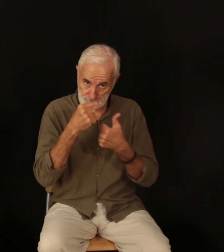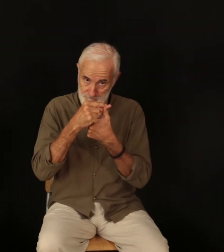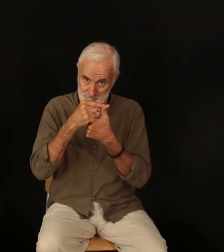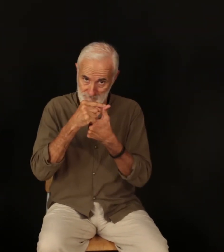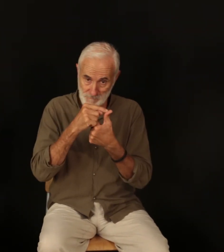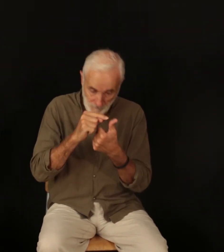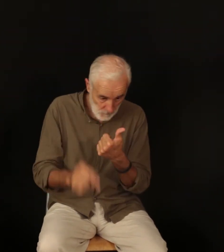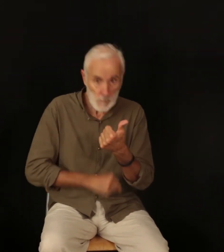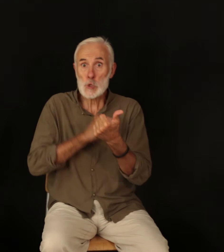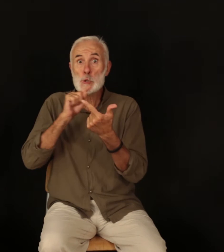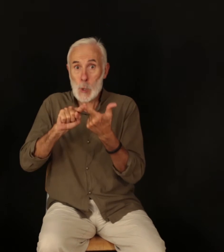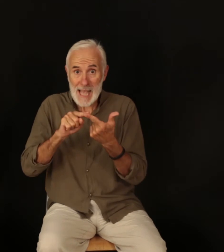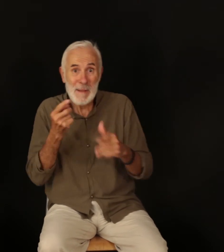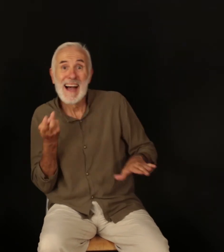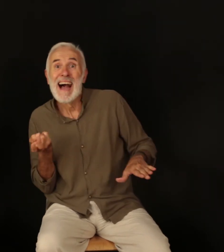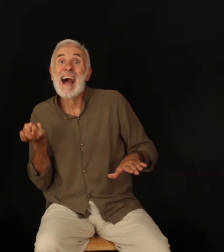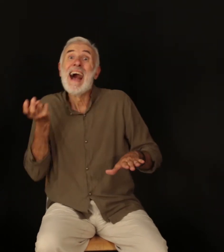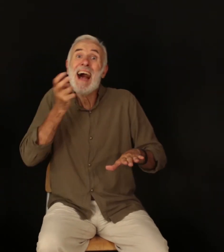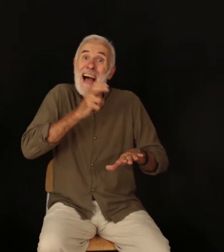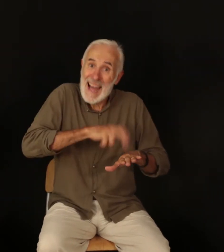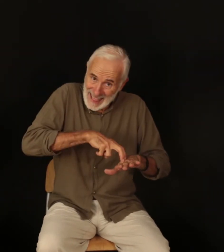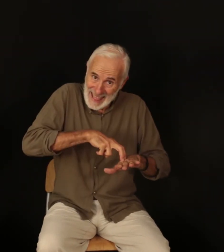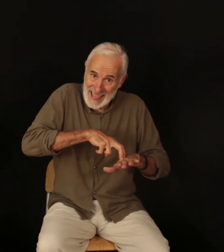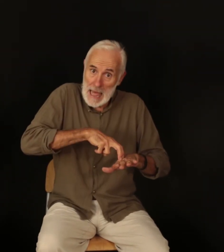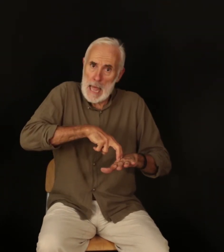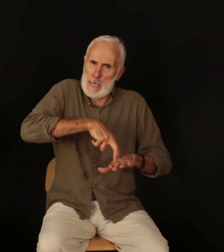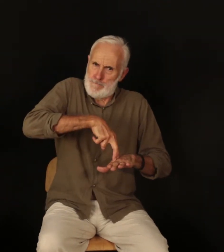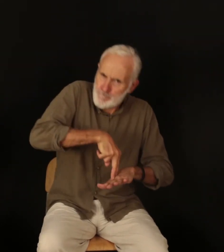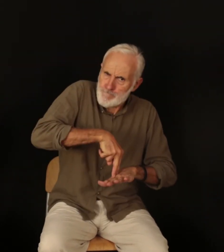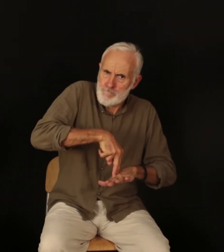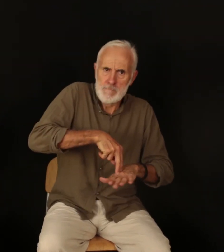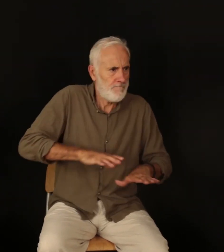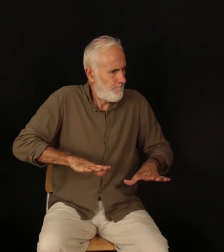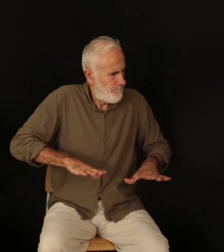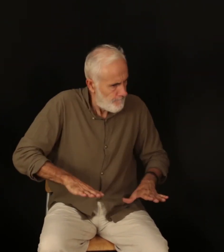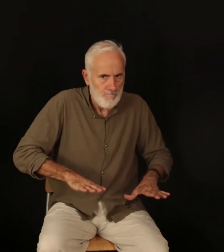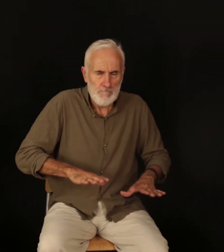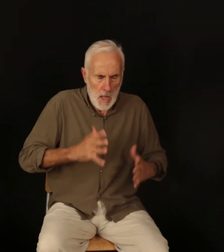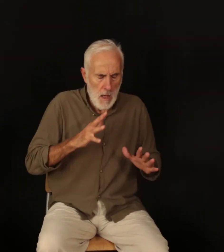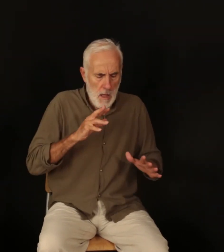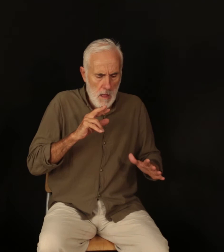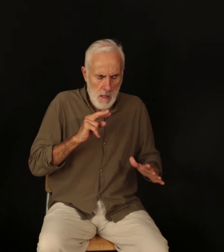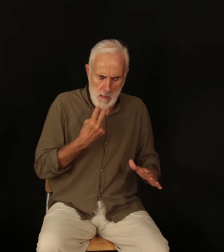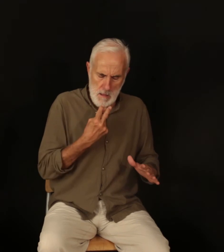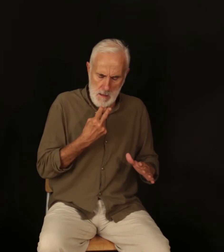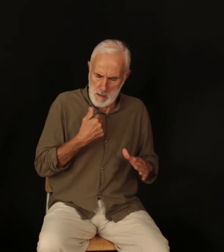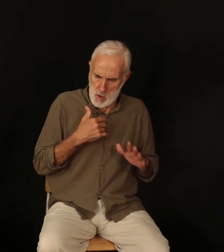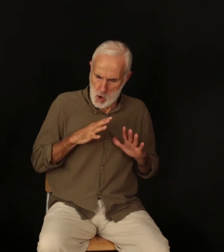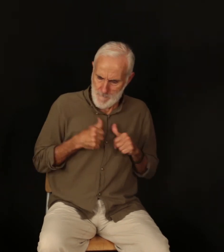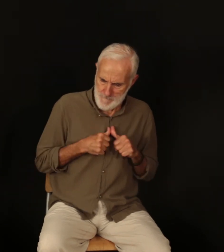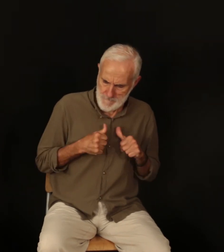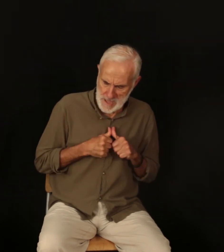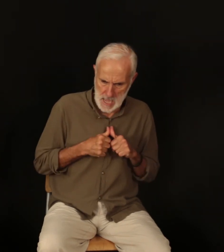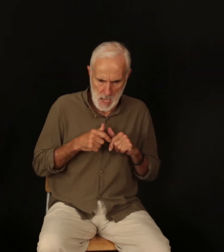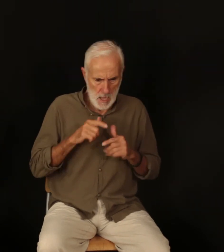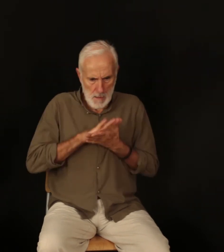traiter est celui de se poser quelque part et de prendre le temps de réfléchir sur ses pratiques, sur soi.